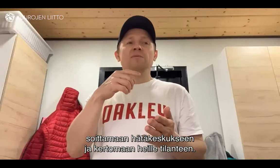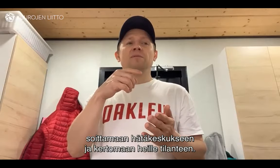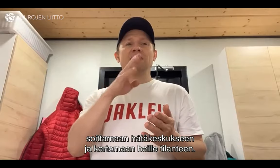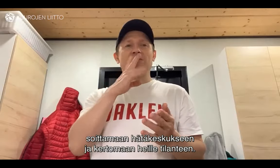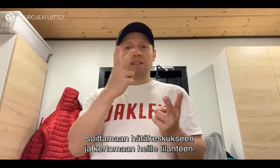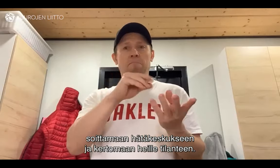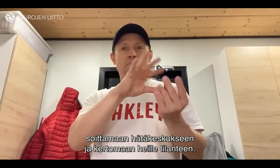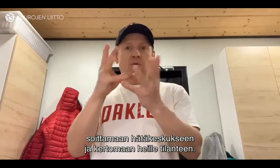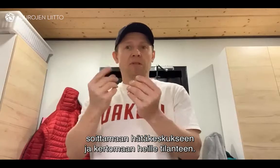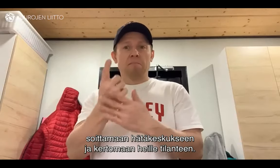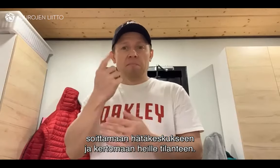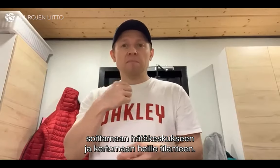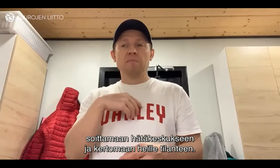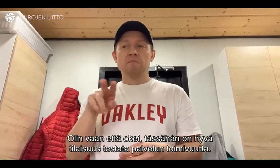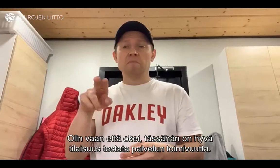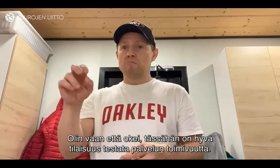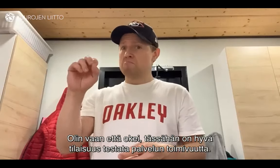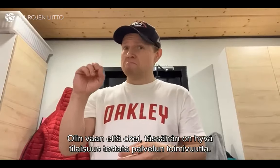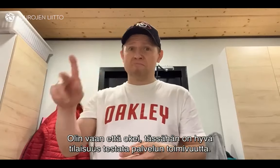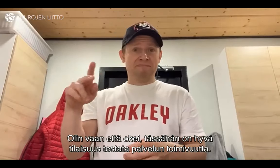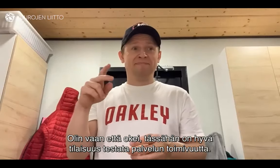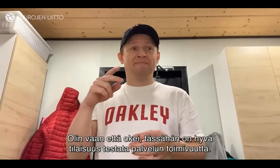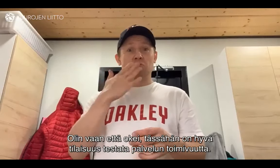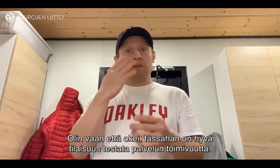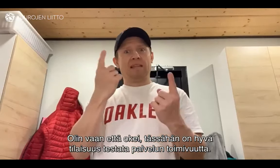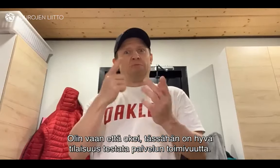soittamaan hätäkeskukseen ja kertomaan heille tilanteen.